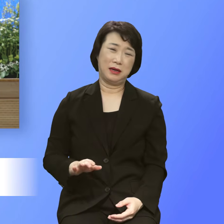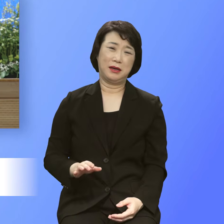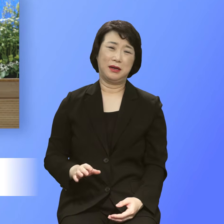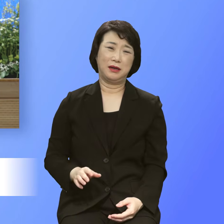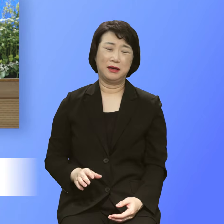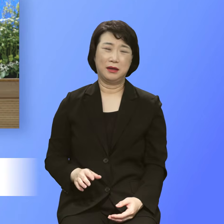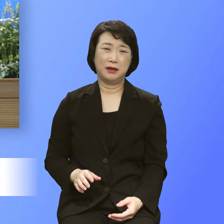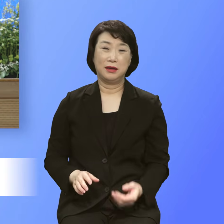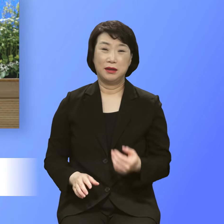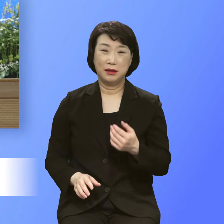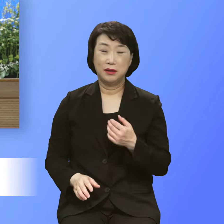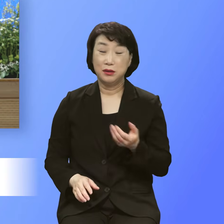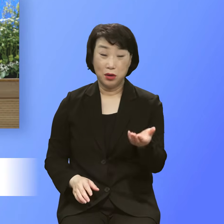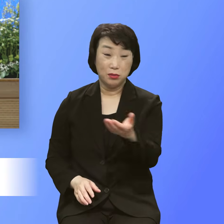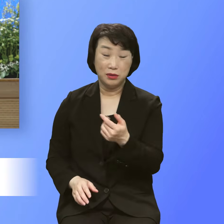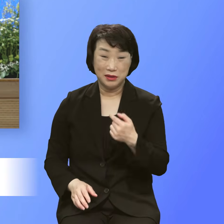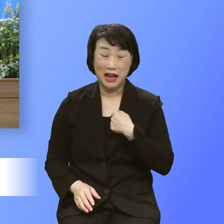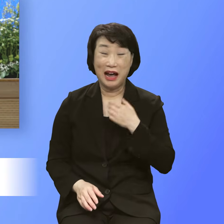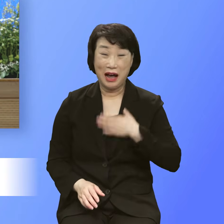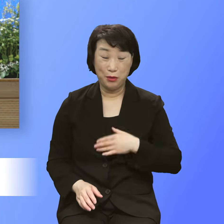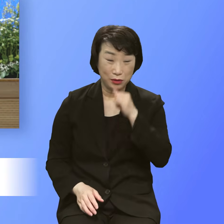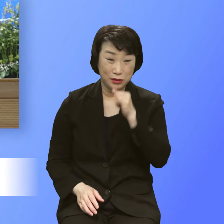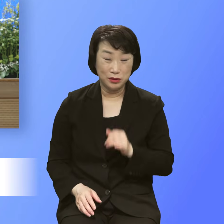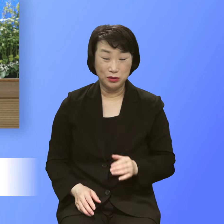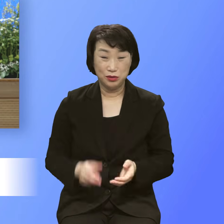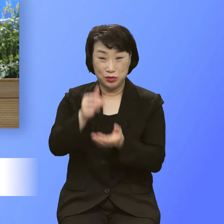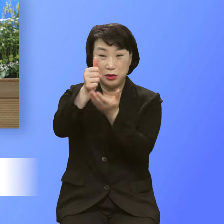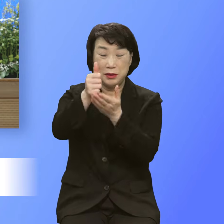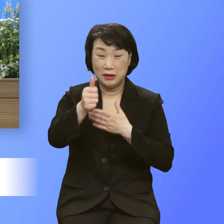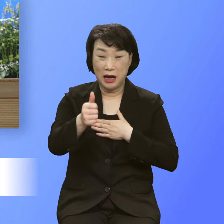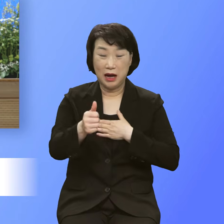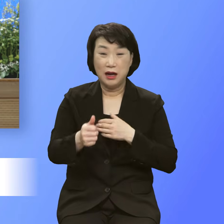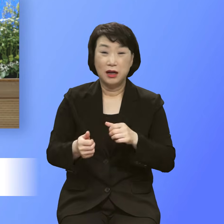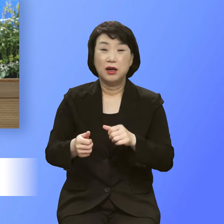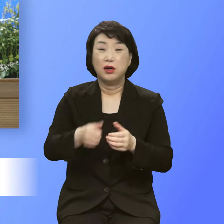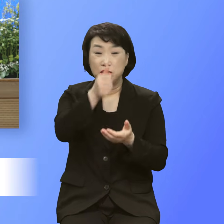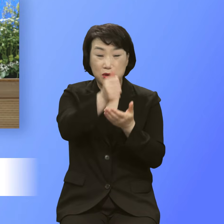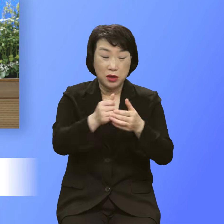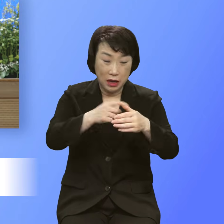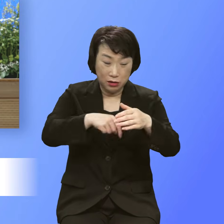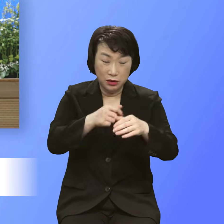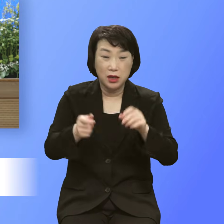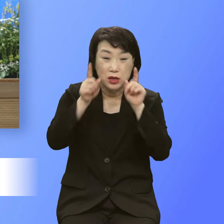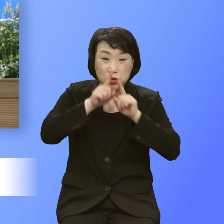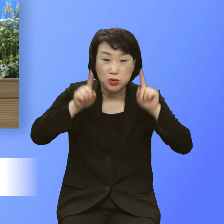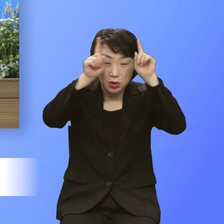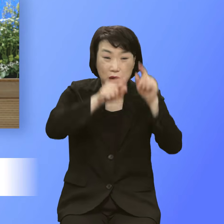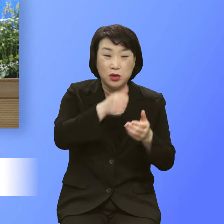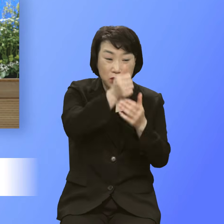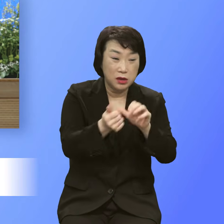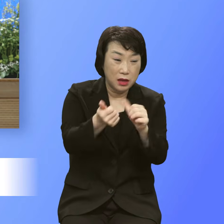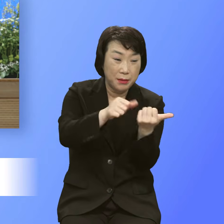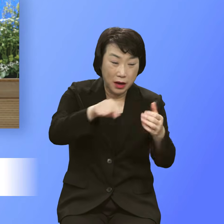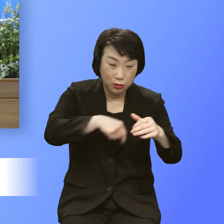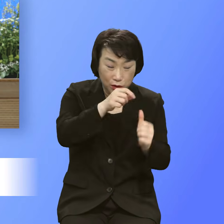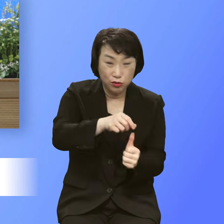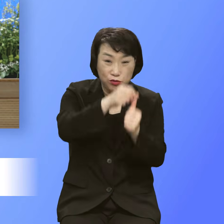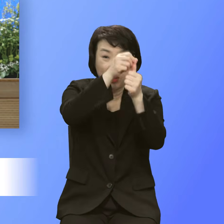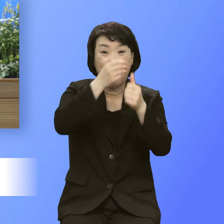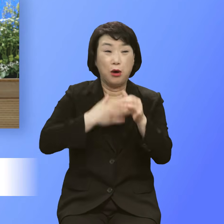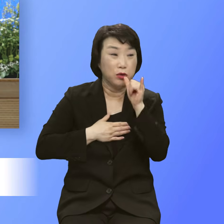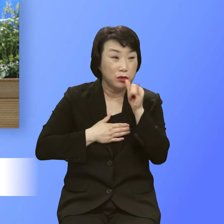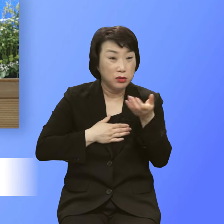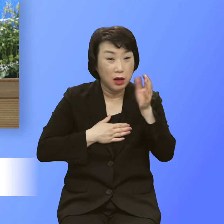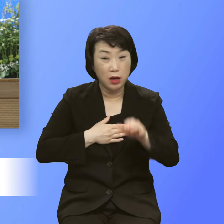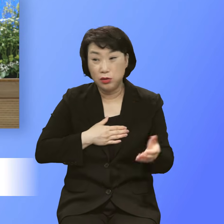위해 죽으신 걸 알아. 나를 죄에서 사망에서 지옥에서 구원해 주신 것도 알아.